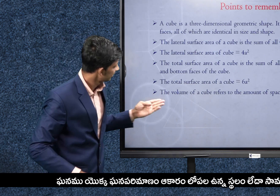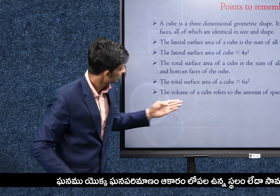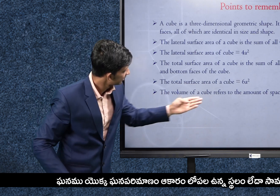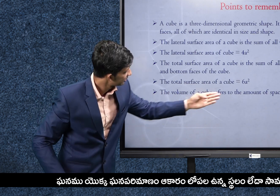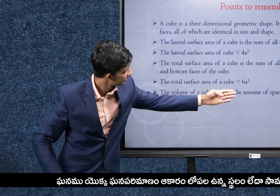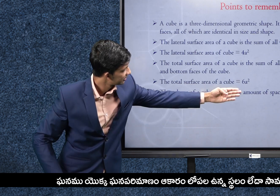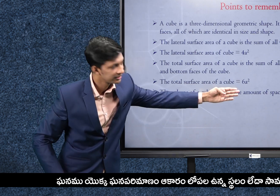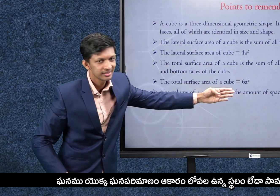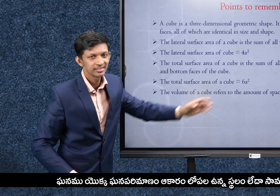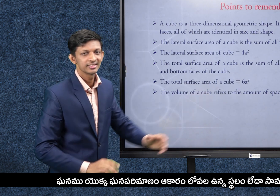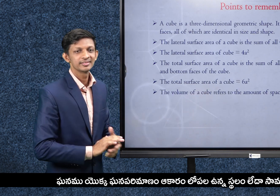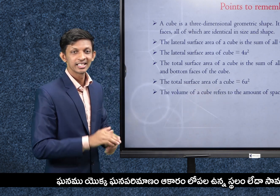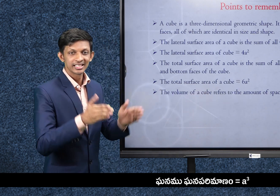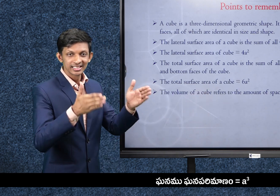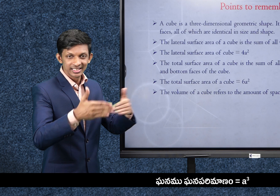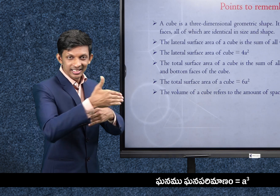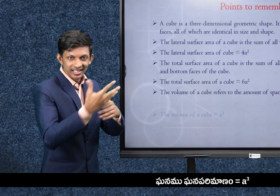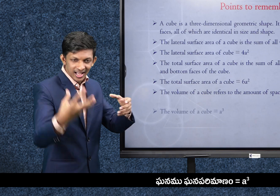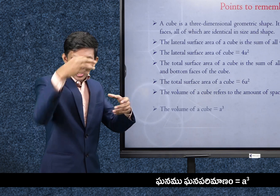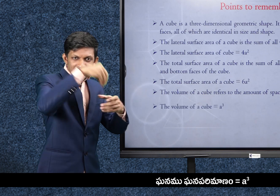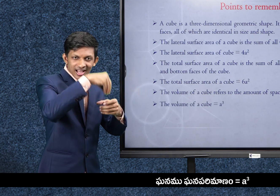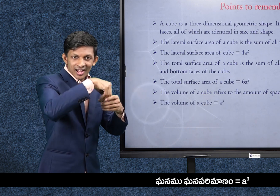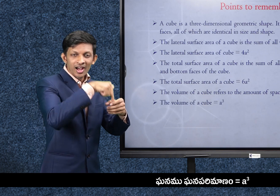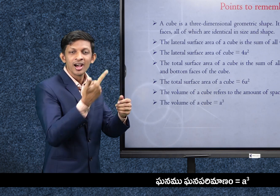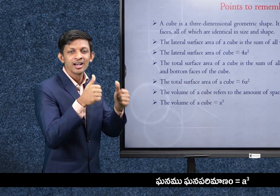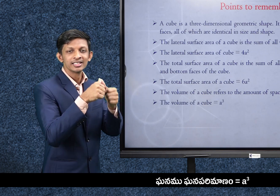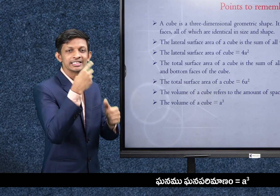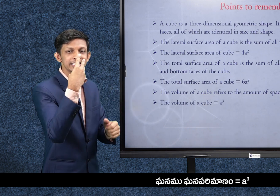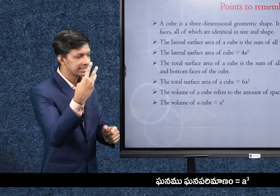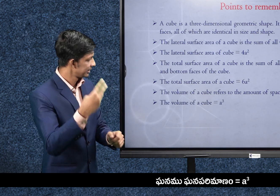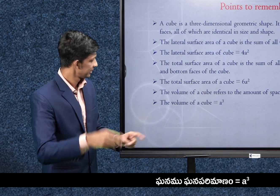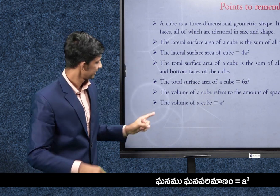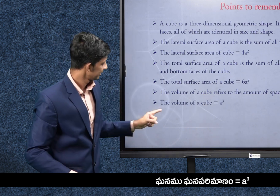క్యూబ్ వాల్యూమ్ a³